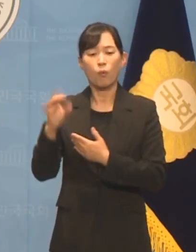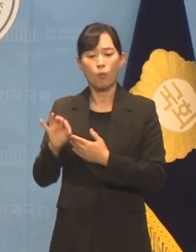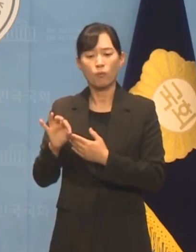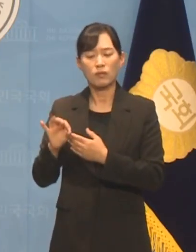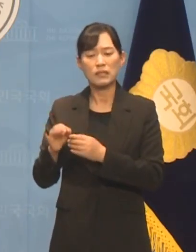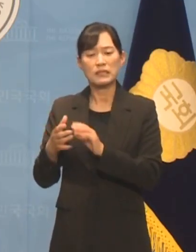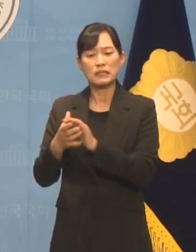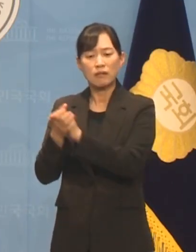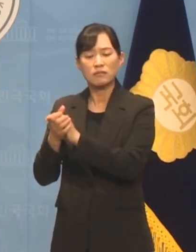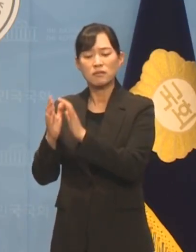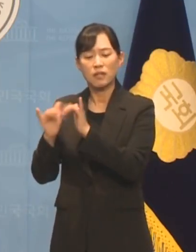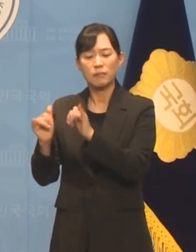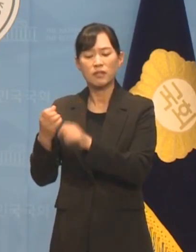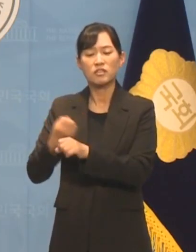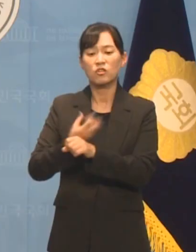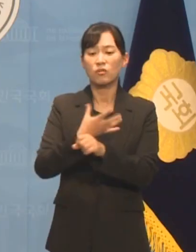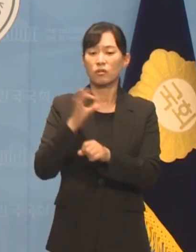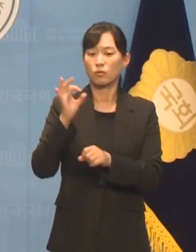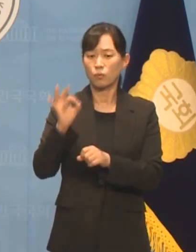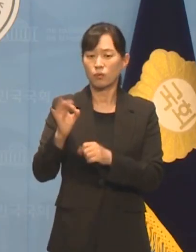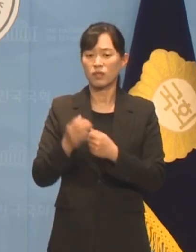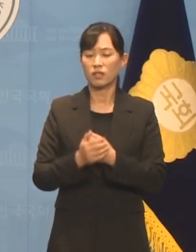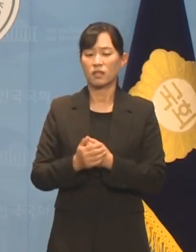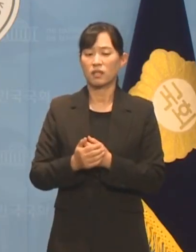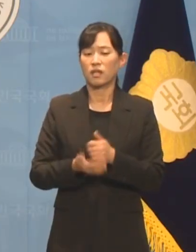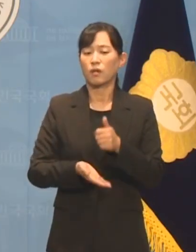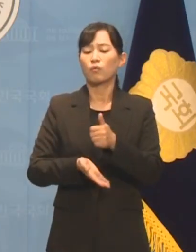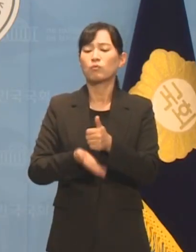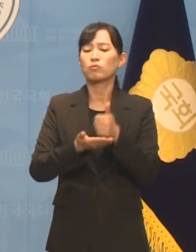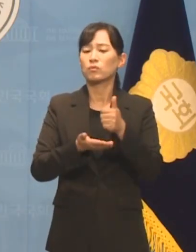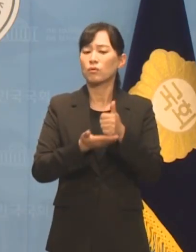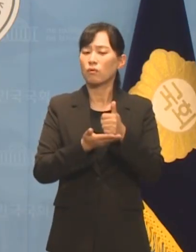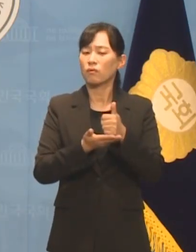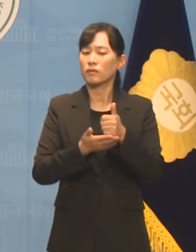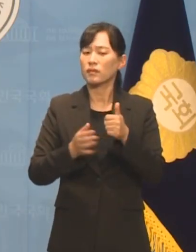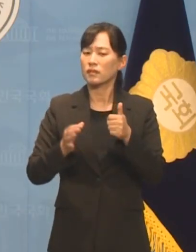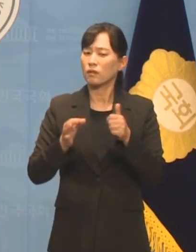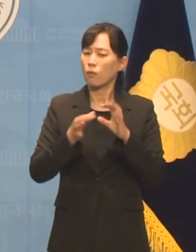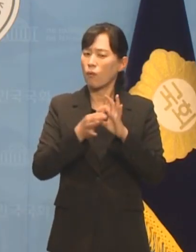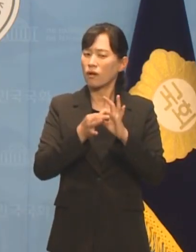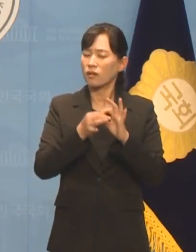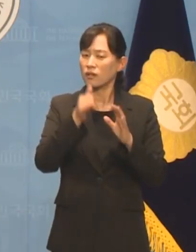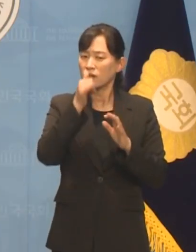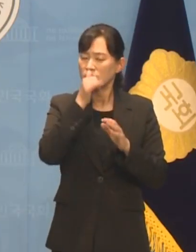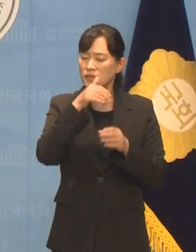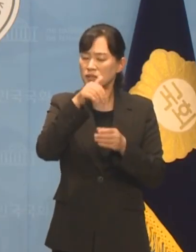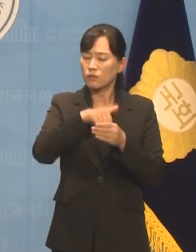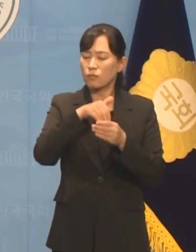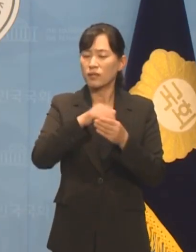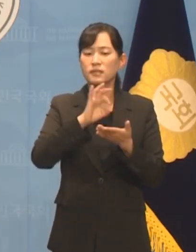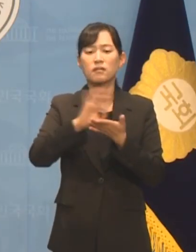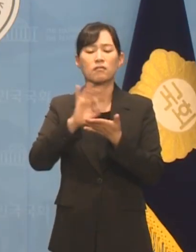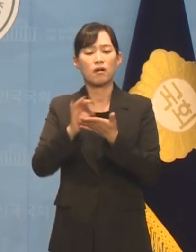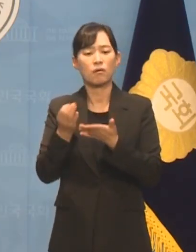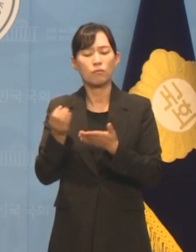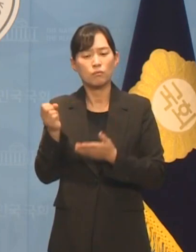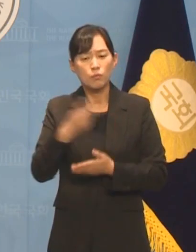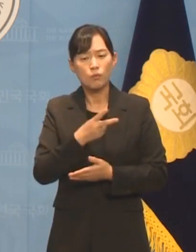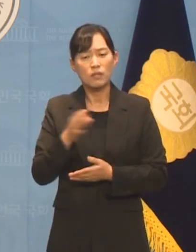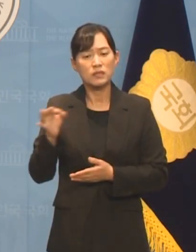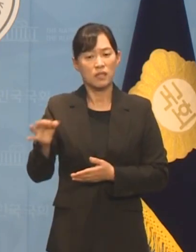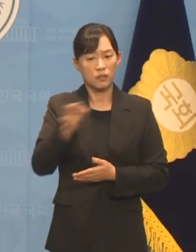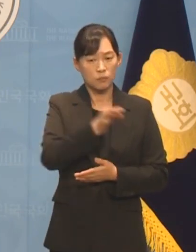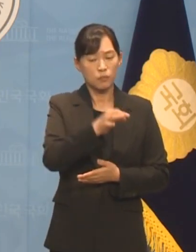최측근을 통해 전달된 자금이 공천 개입 의혹 인사의 선거에 쓰였고 자금이 오간